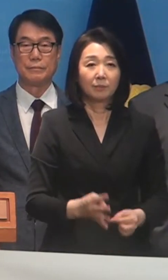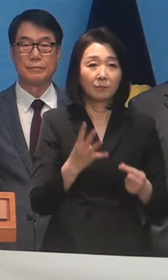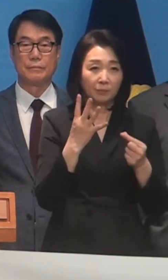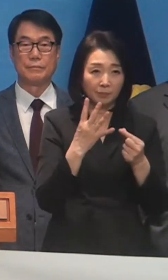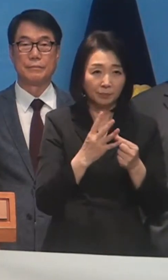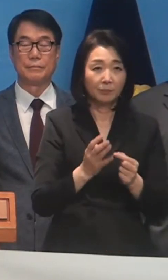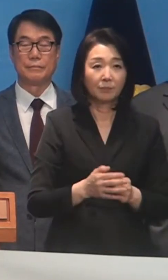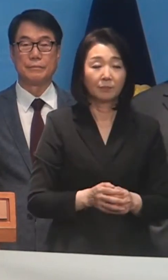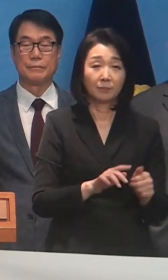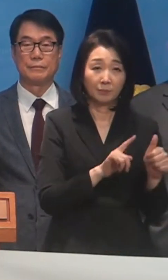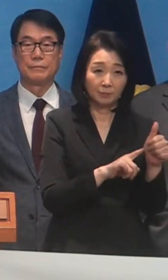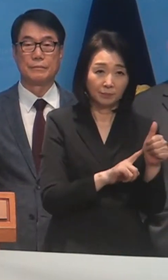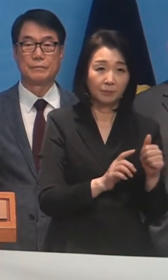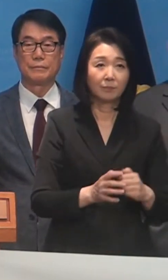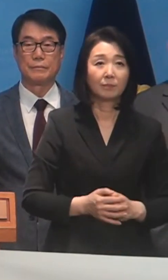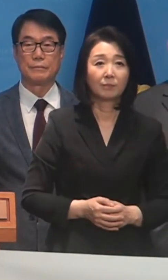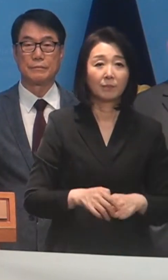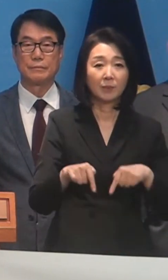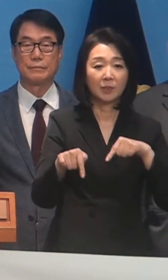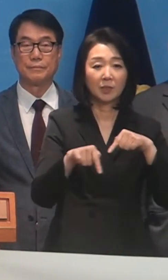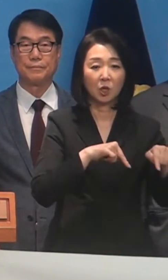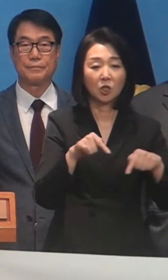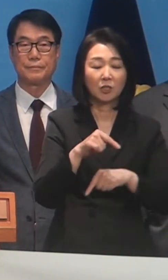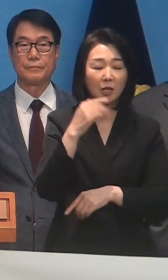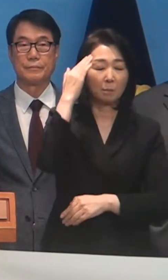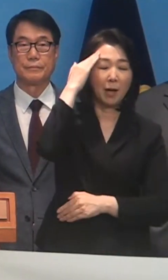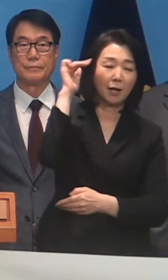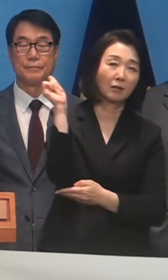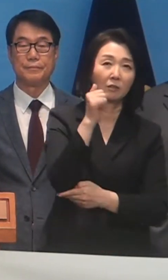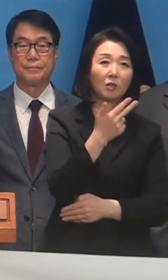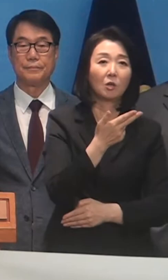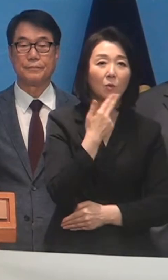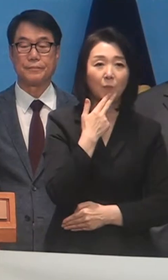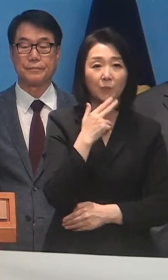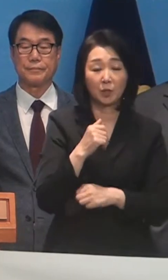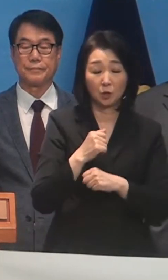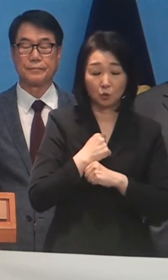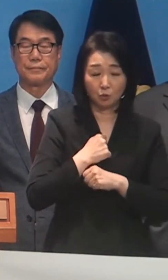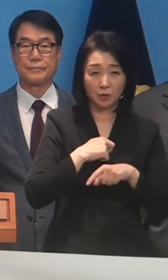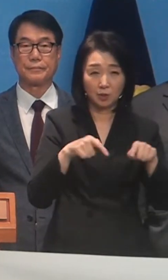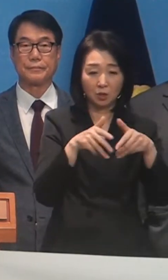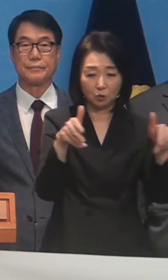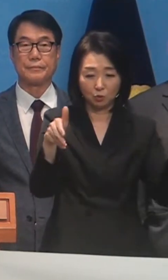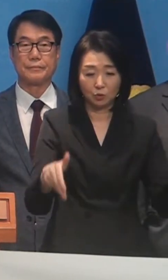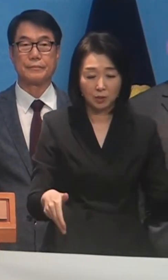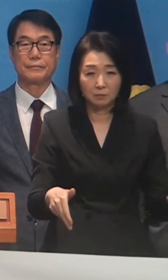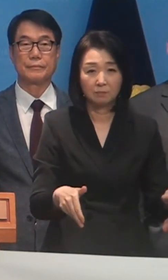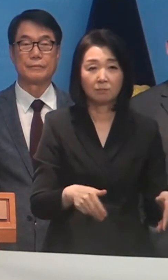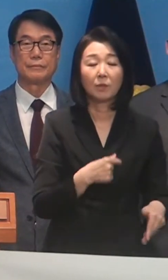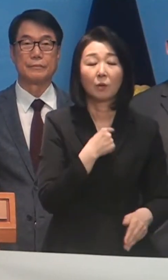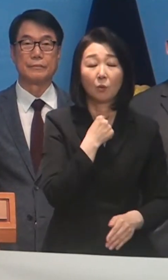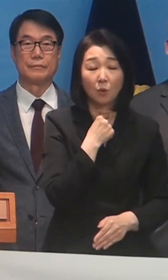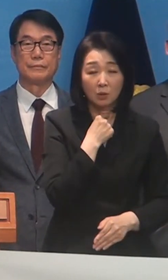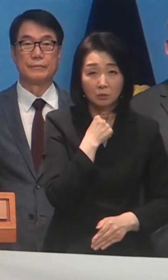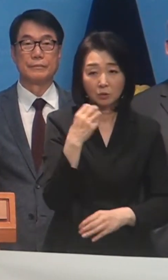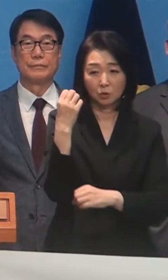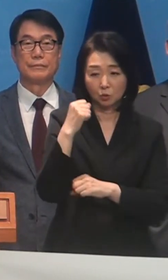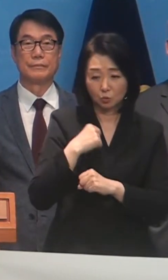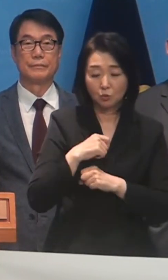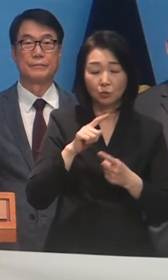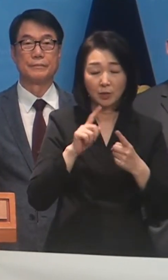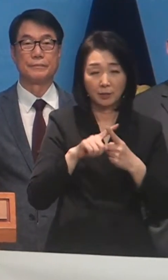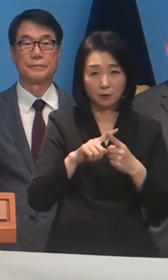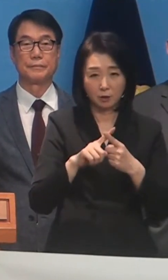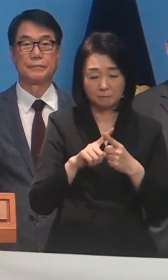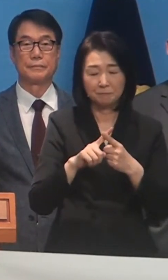넷째, 김문수 후보는 정치에 흔들리지 않는 군의 정치적 중립성과 군 본연의 위상